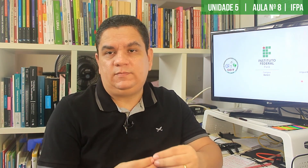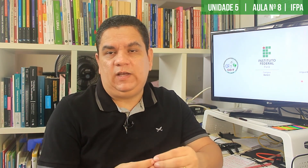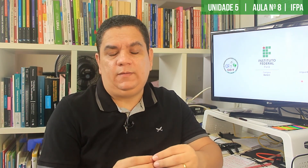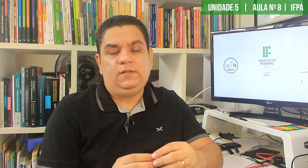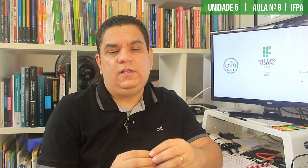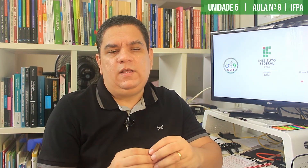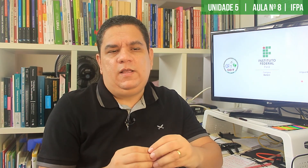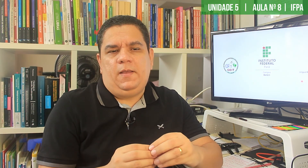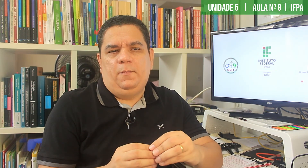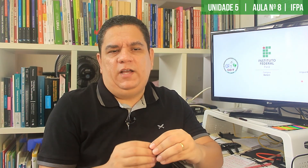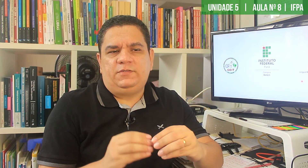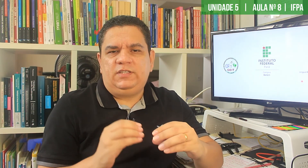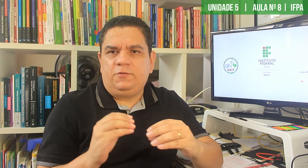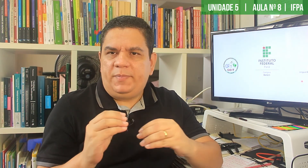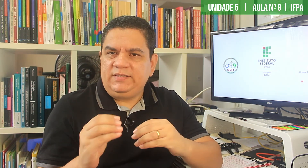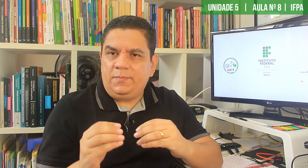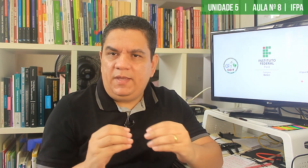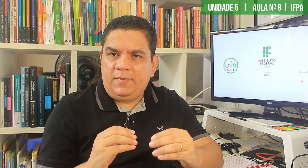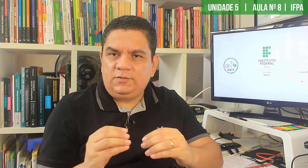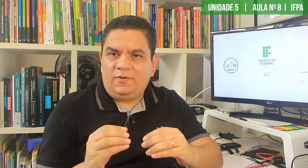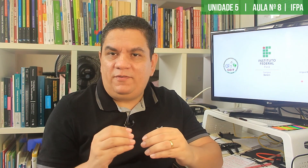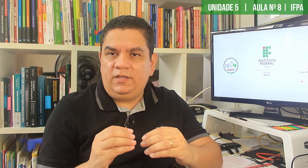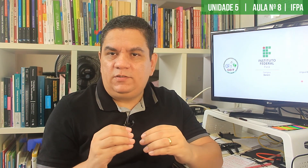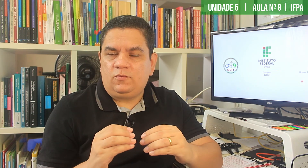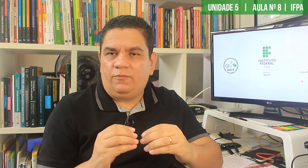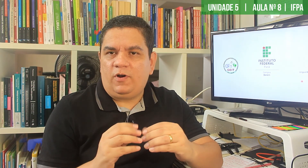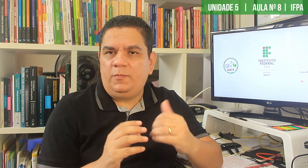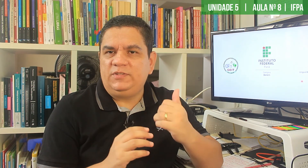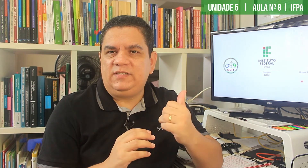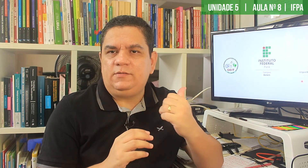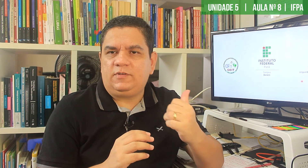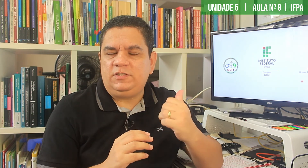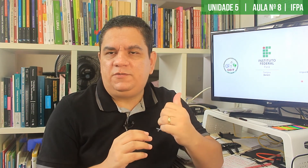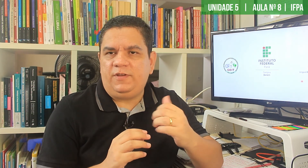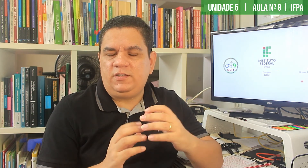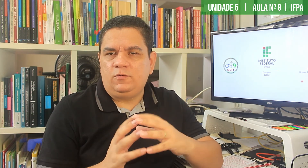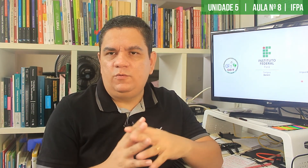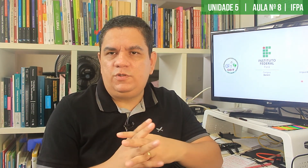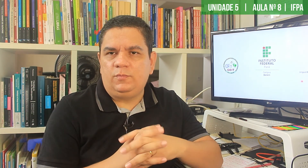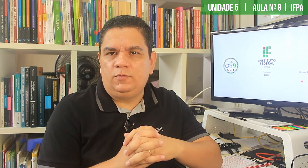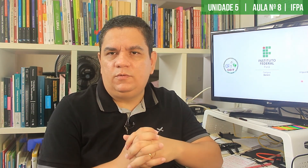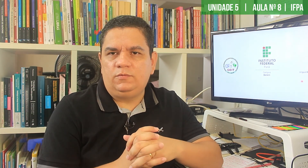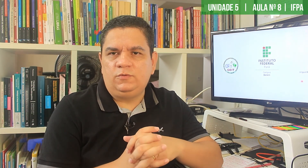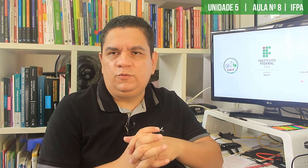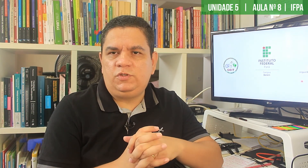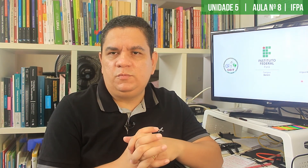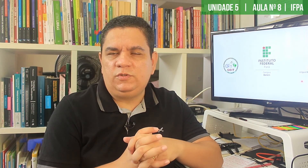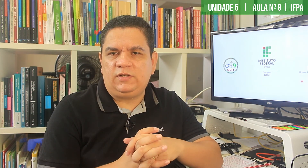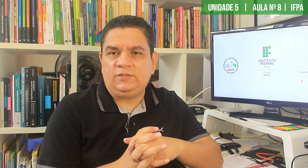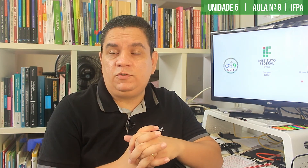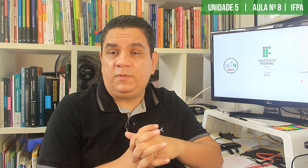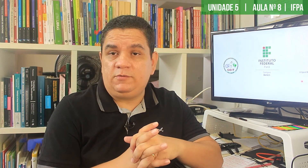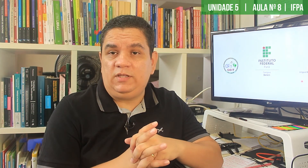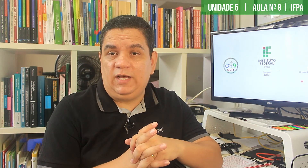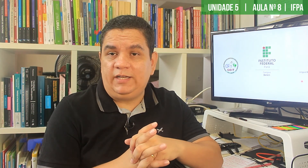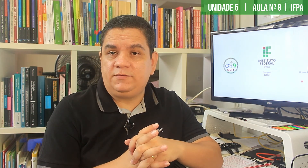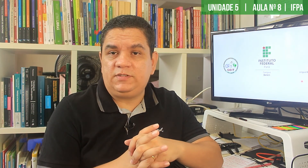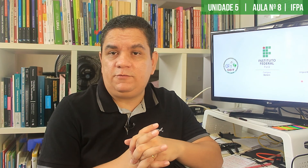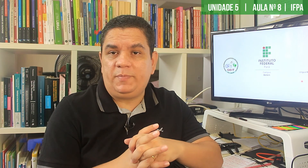tá? Mas vocês vão perceber mais uma vez, conforme o exercício que a gente fez nas últimas unidades, vocês vão